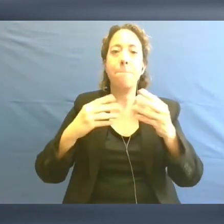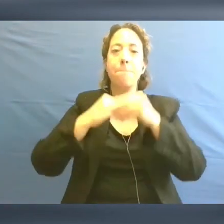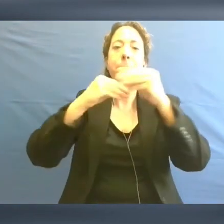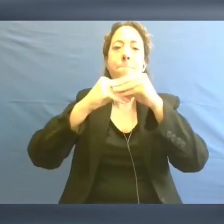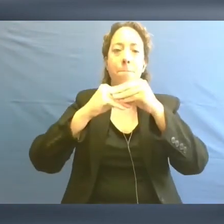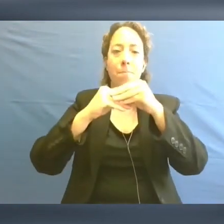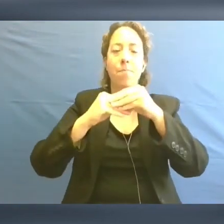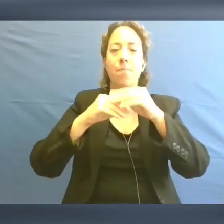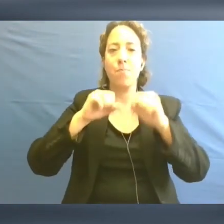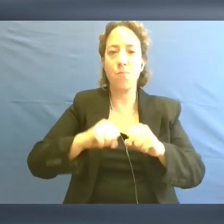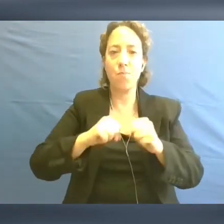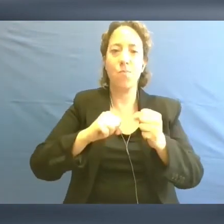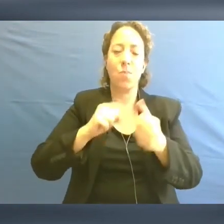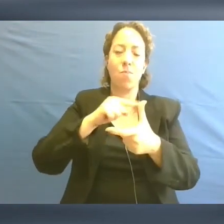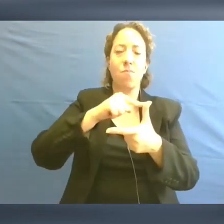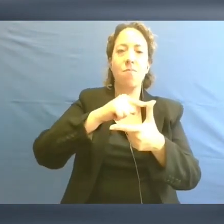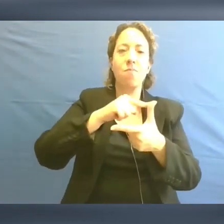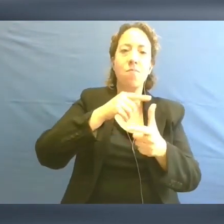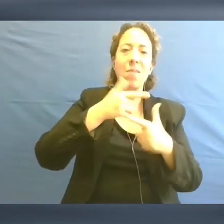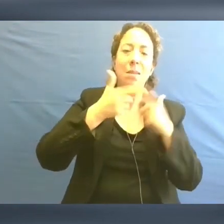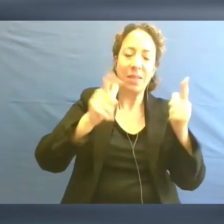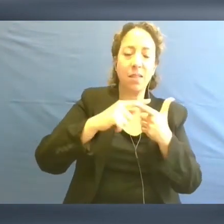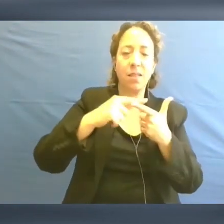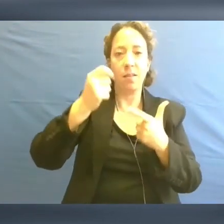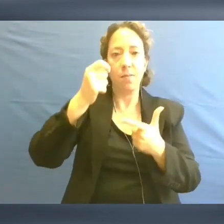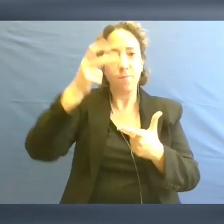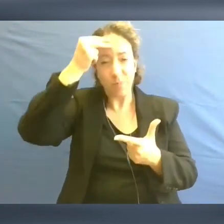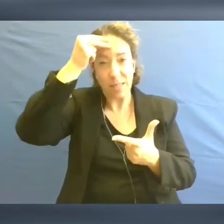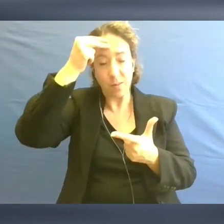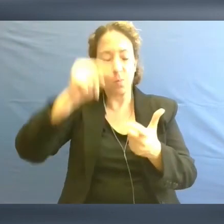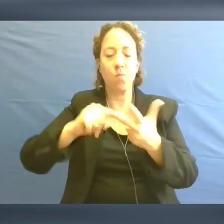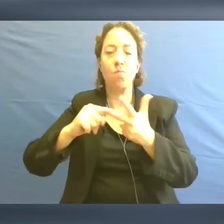accessibilité, intelligibilité et